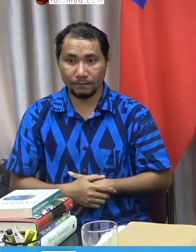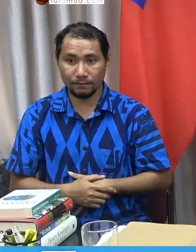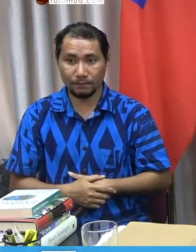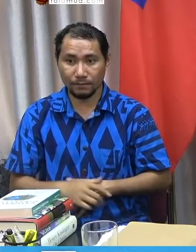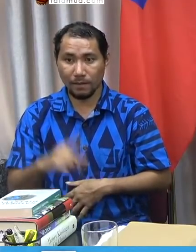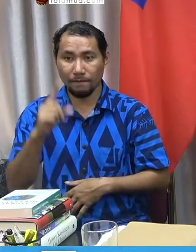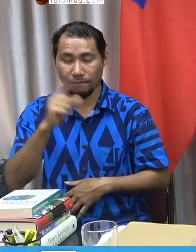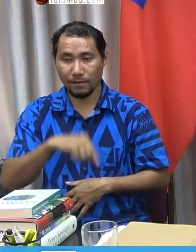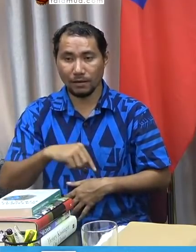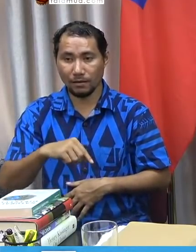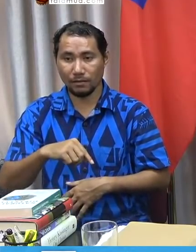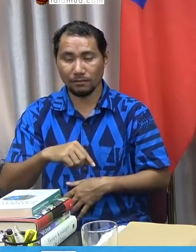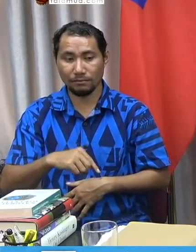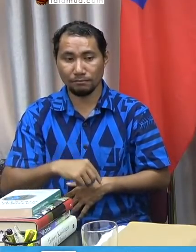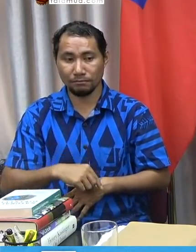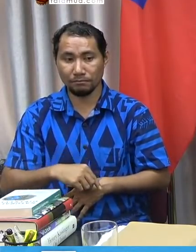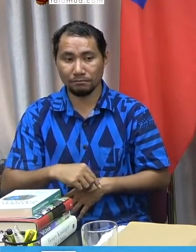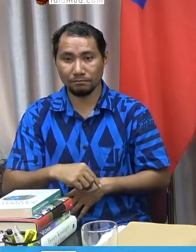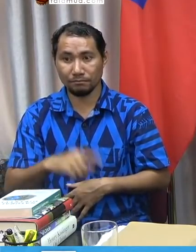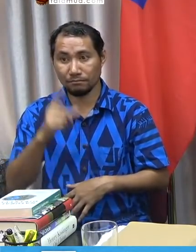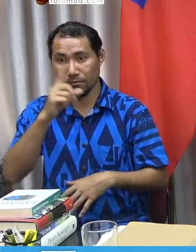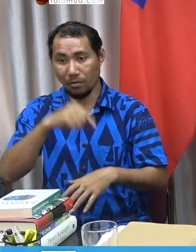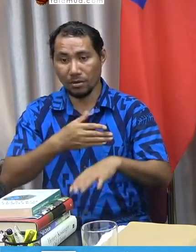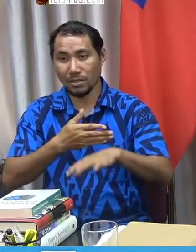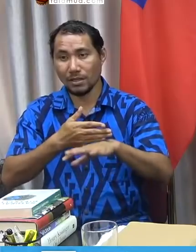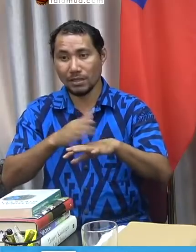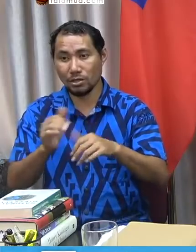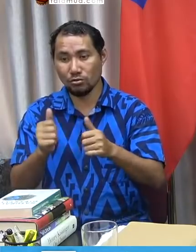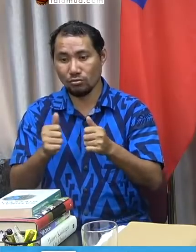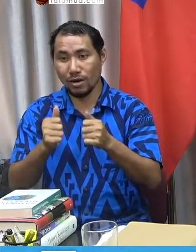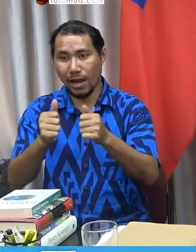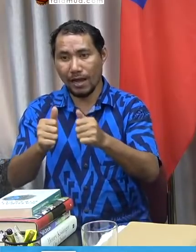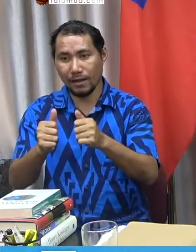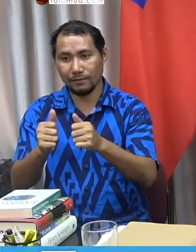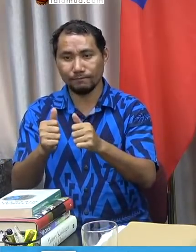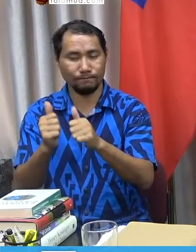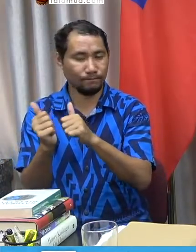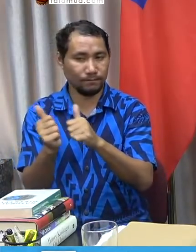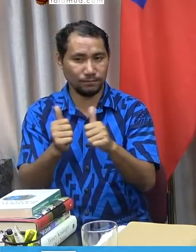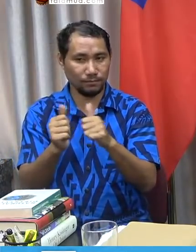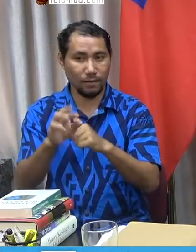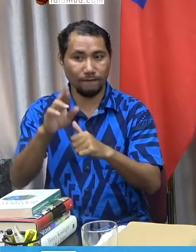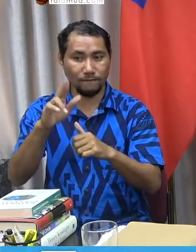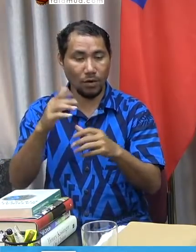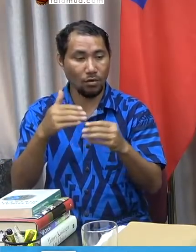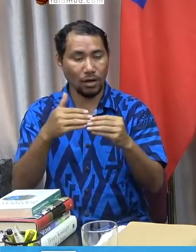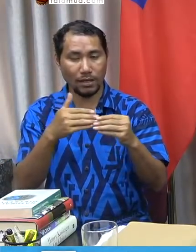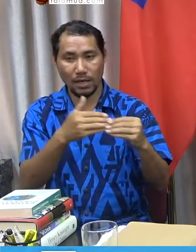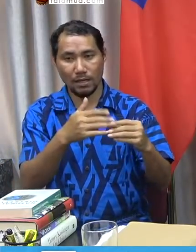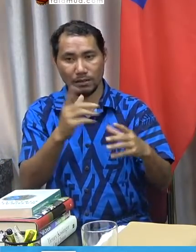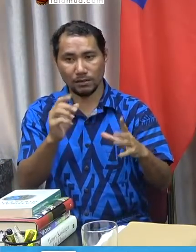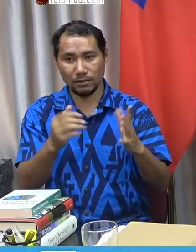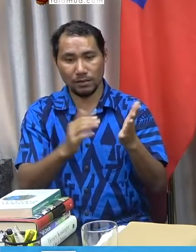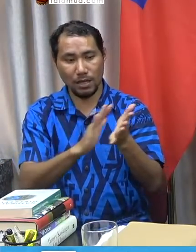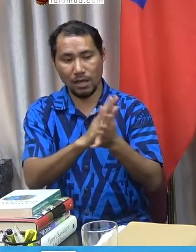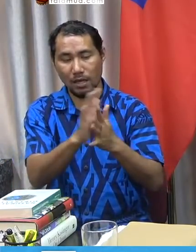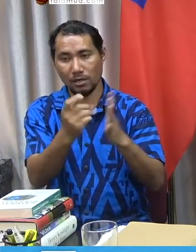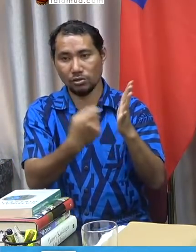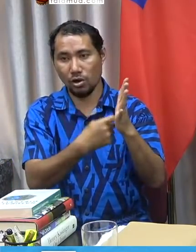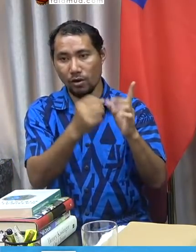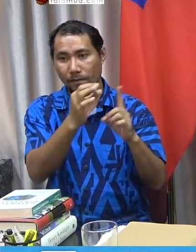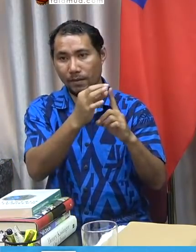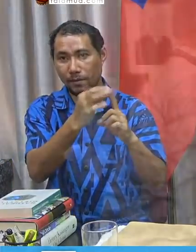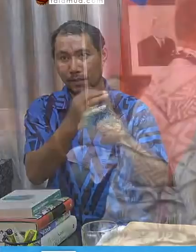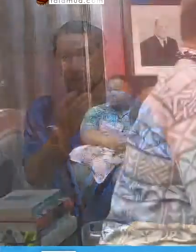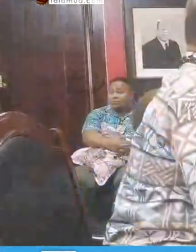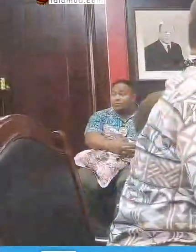o le taitai o le tua mai no fioma o le se ngai o ina lan ma no fai wai a fai e so